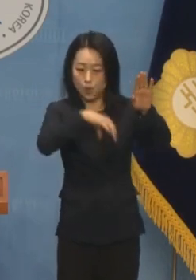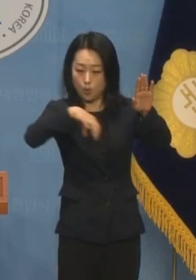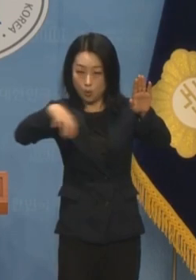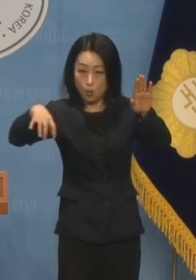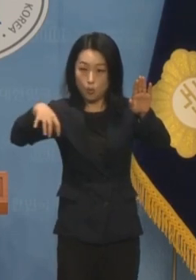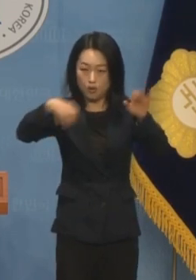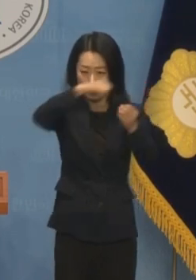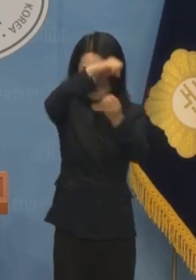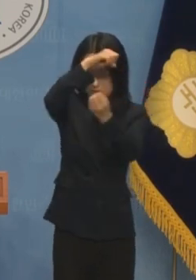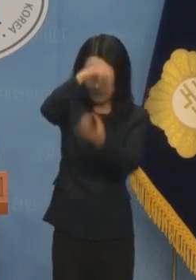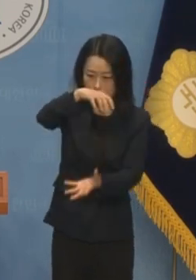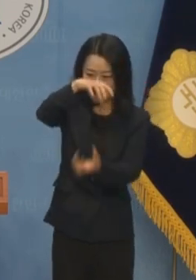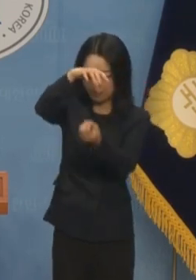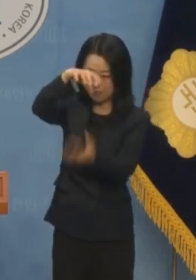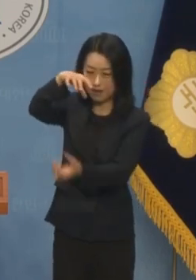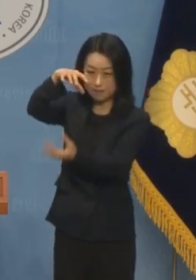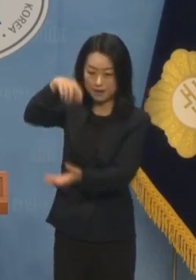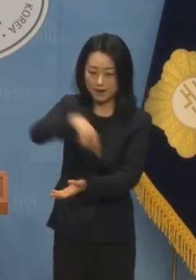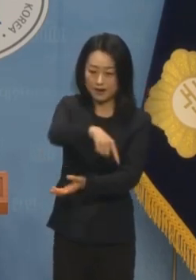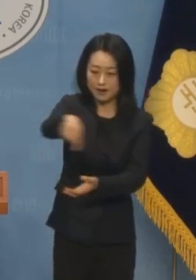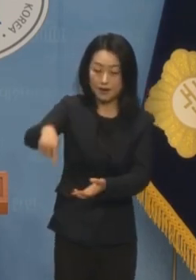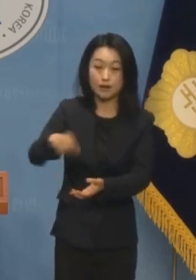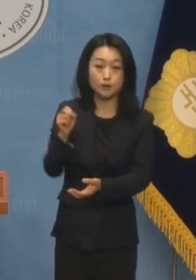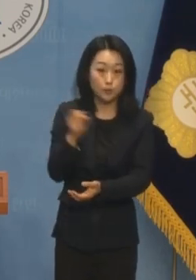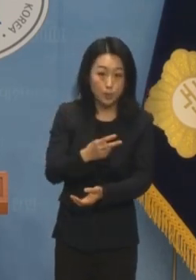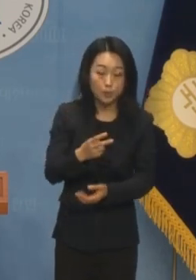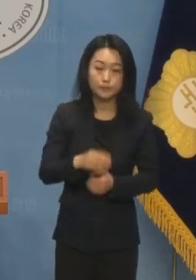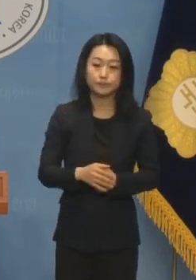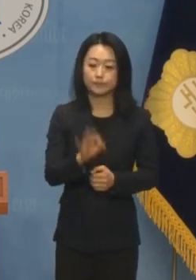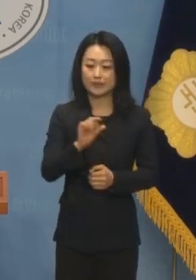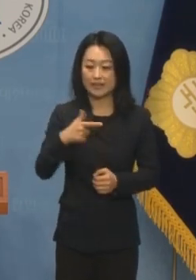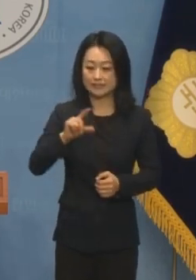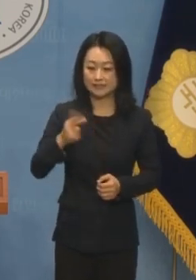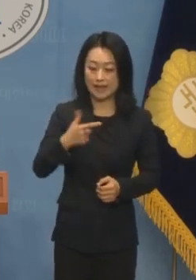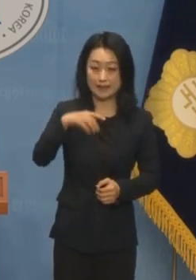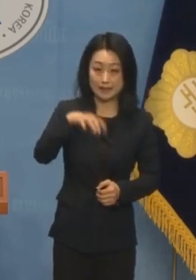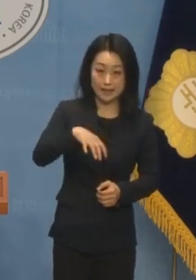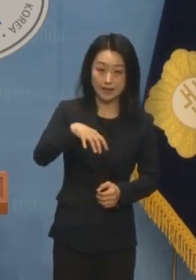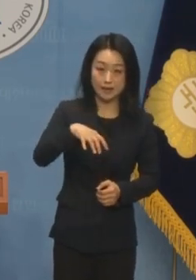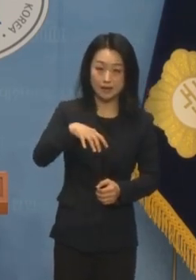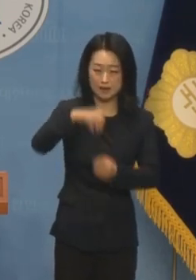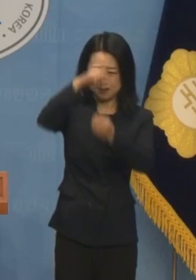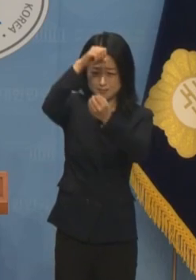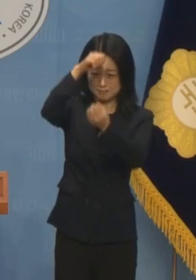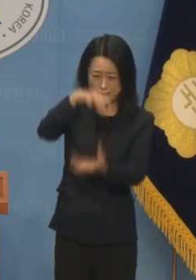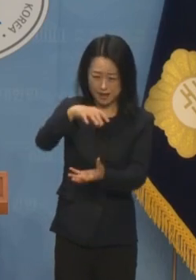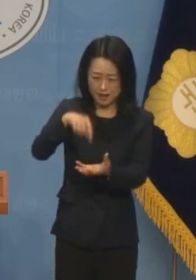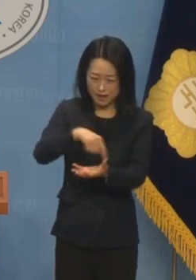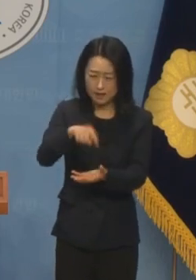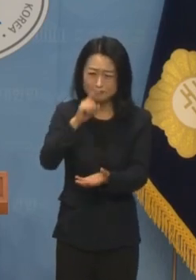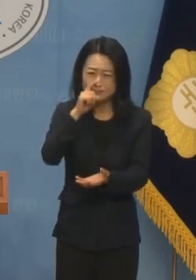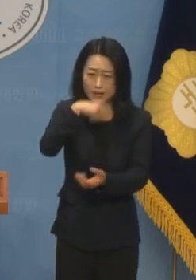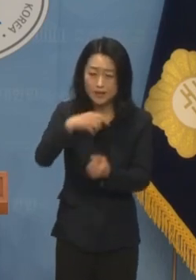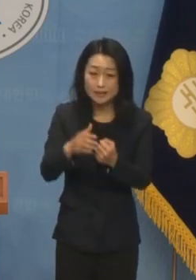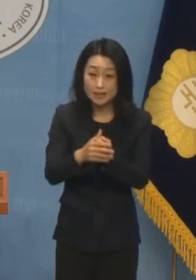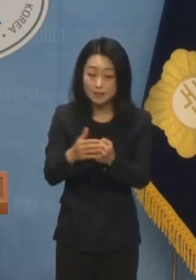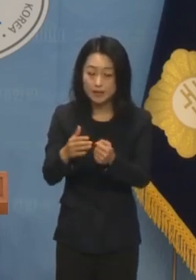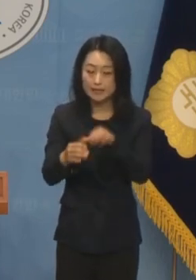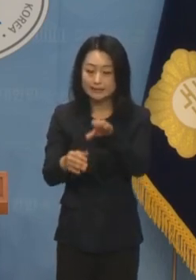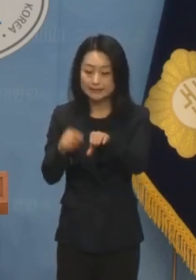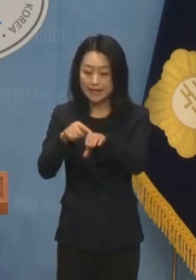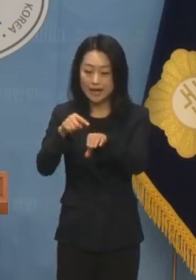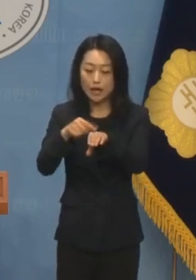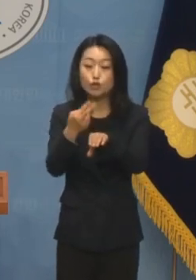또한 경기 안산의 한 주차장에서는 추락한 오물풍선으로 인해 차량의 앞